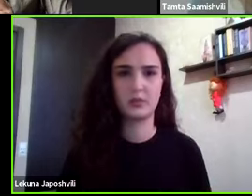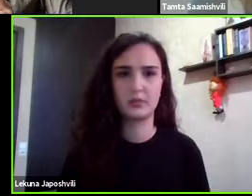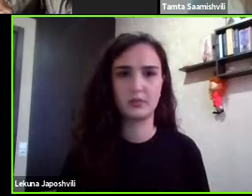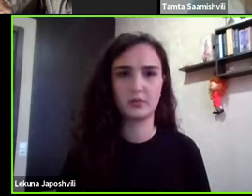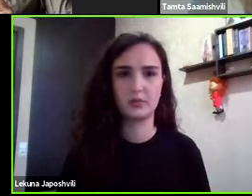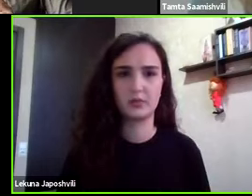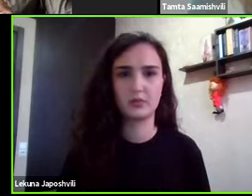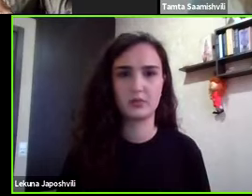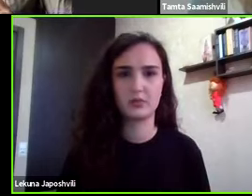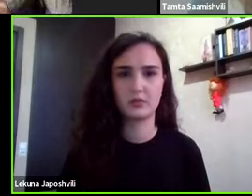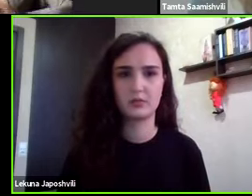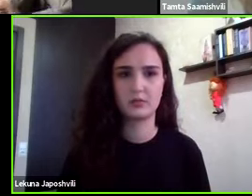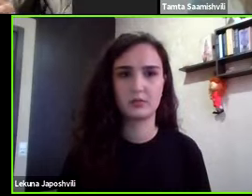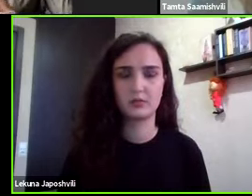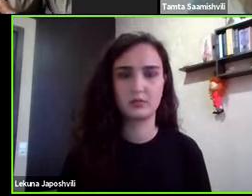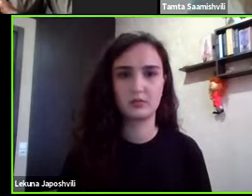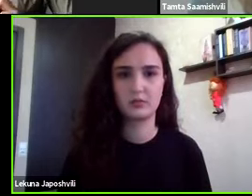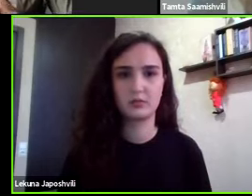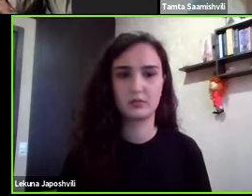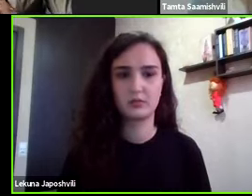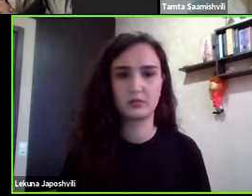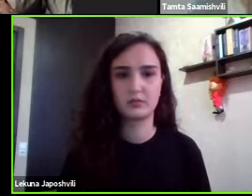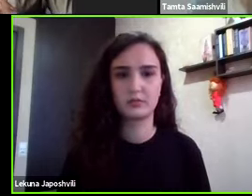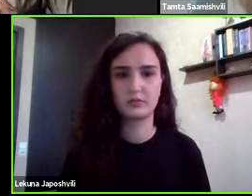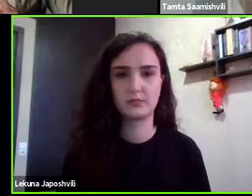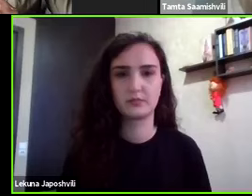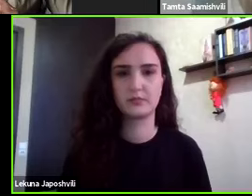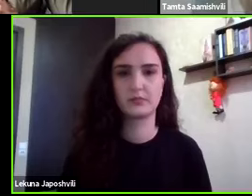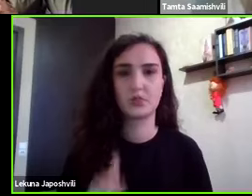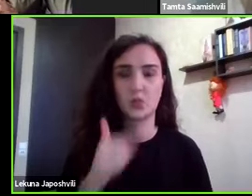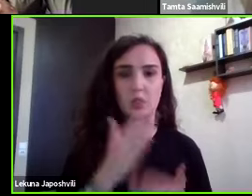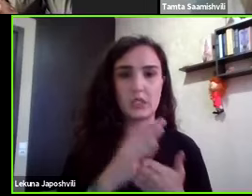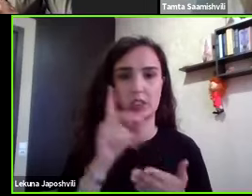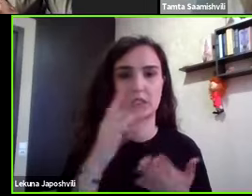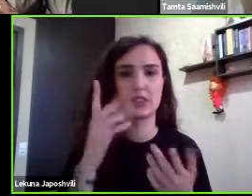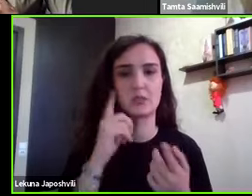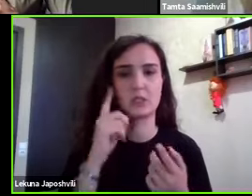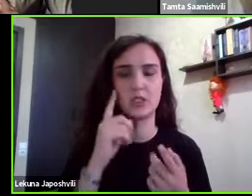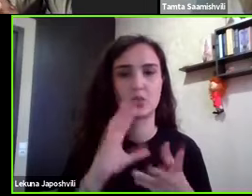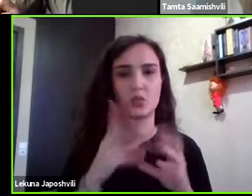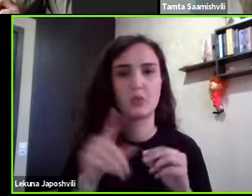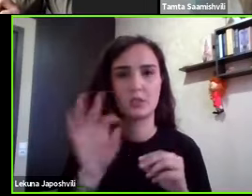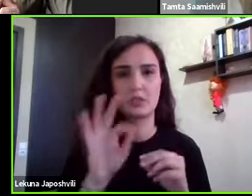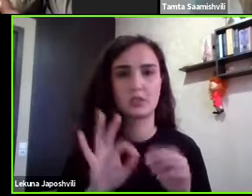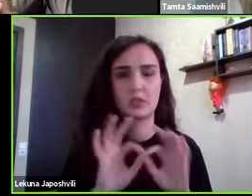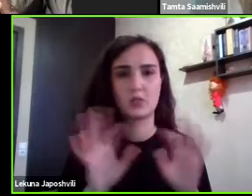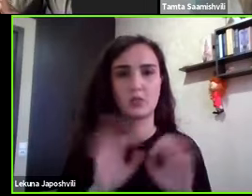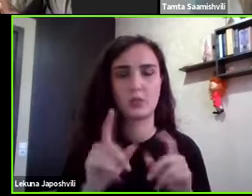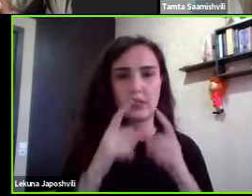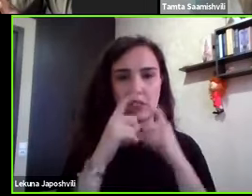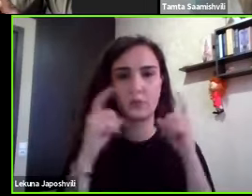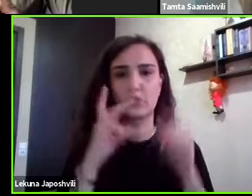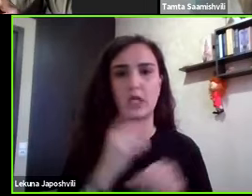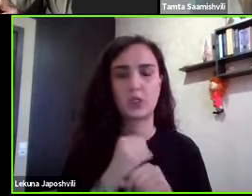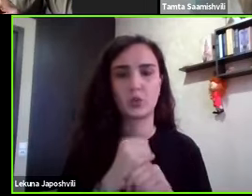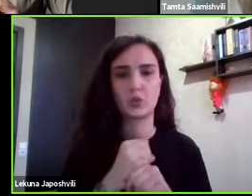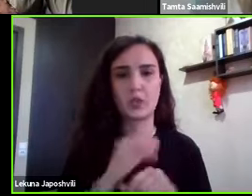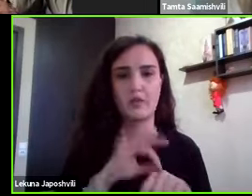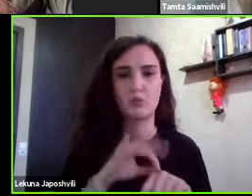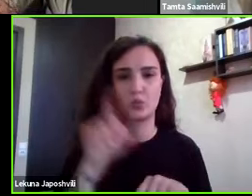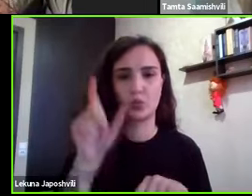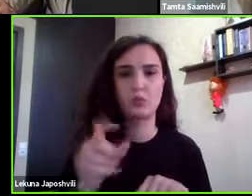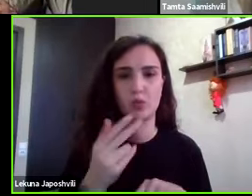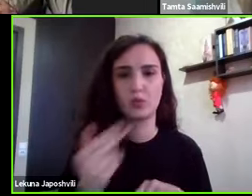დიახ. როგორ არის, იცით, ხსენიათ ალბათ, სულ ამაზე ლაპარაკი, რომ ნიღაბი უნდა გაიკეთოს ავადმყოფმა,